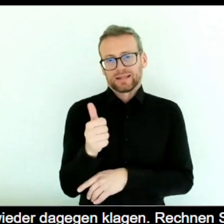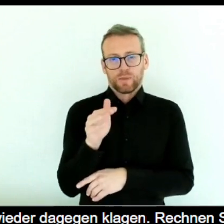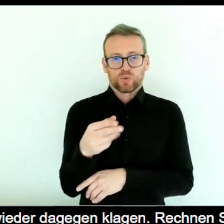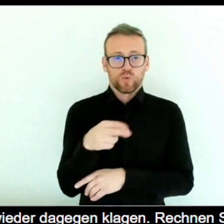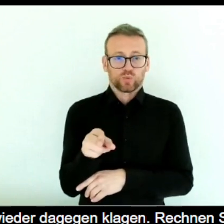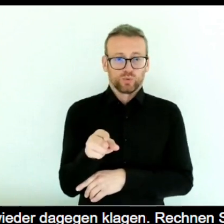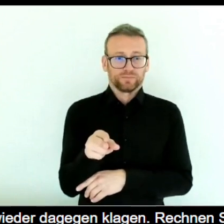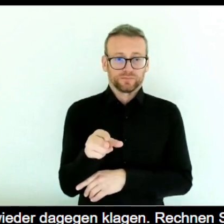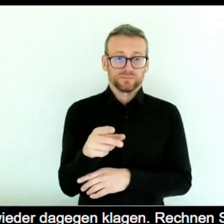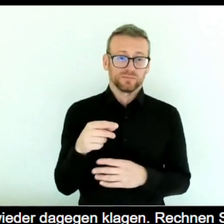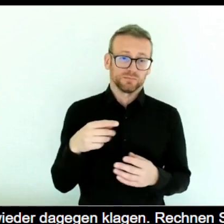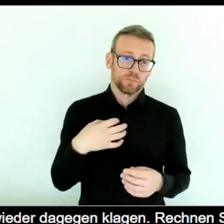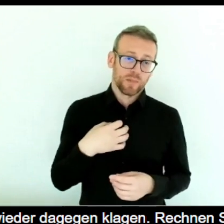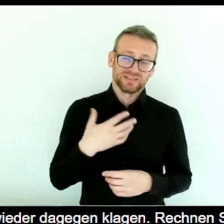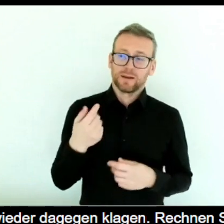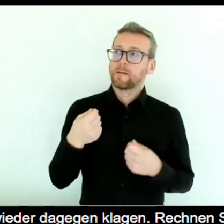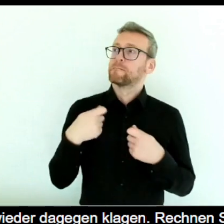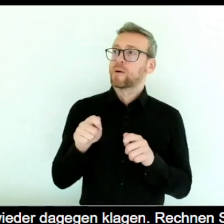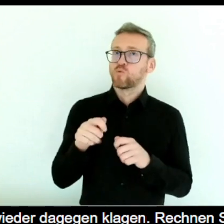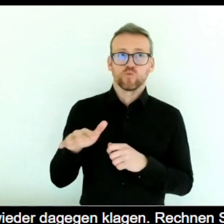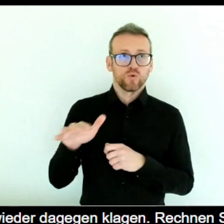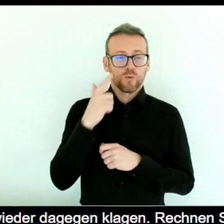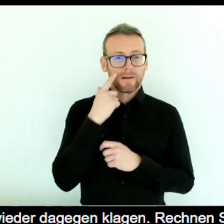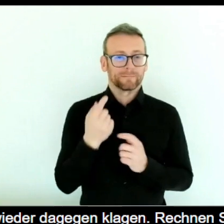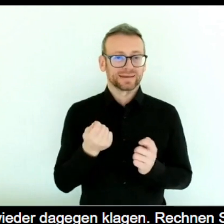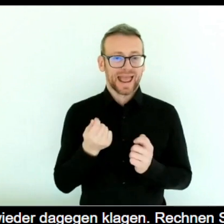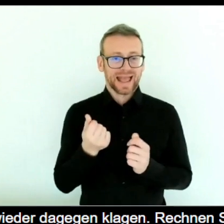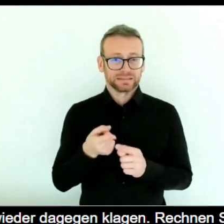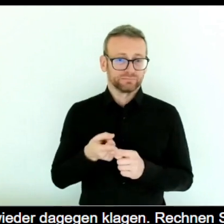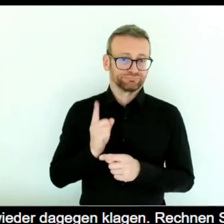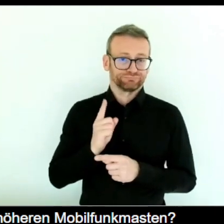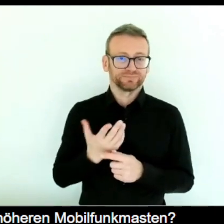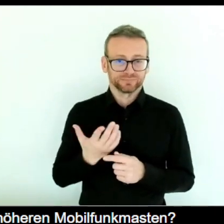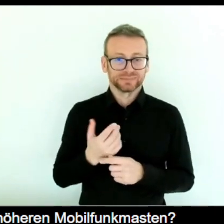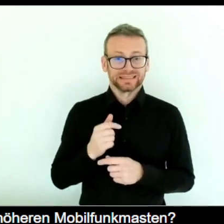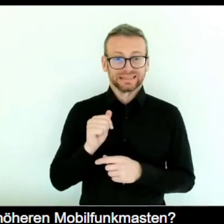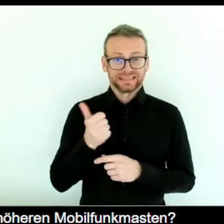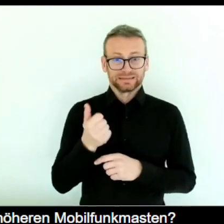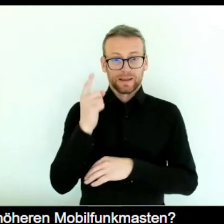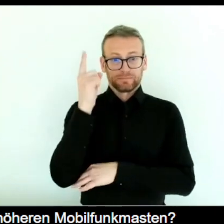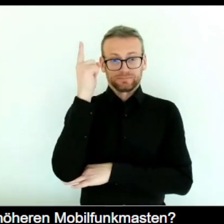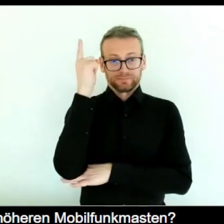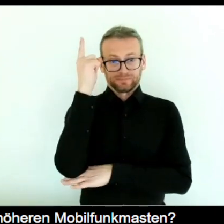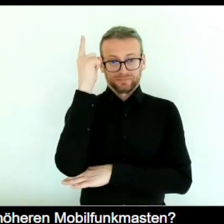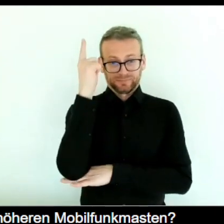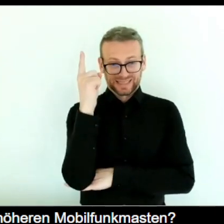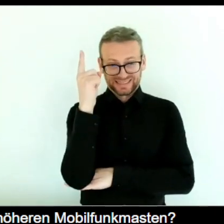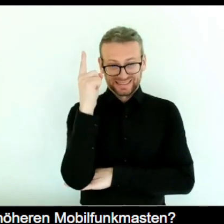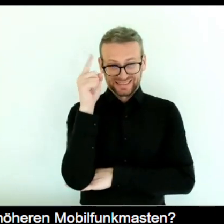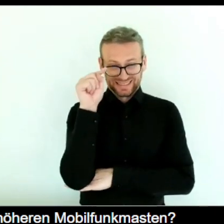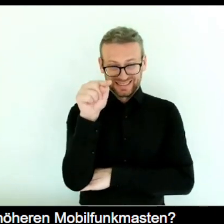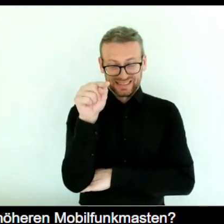abgelaufenen Programm noch Arbeit genug in den nächsten Monaten und auch im Laufe dieses Jahres und vielleicht sogar ins Jahr 2024